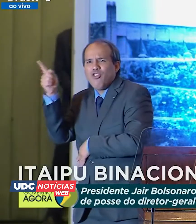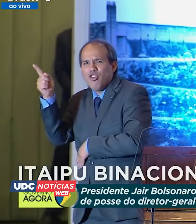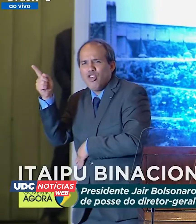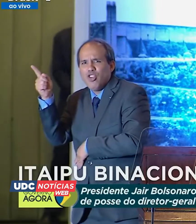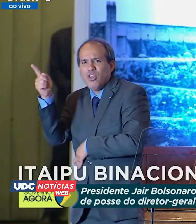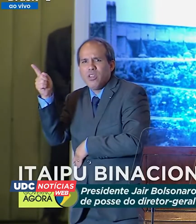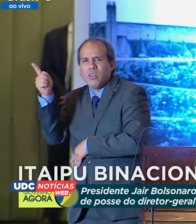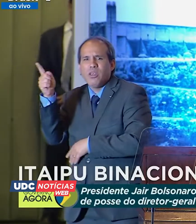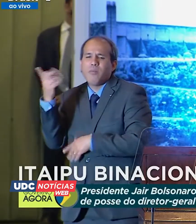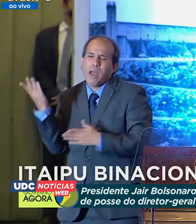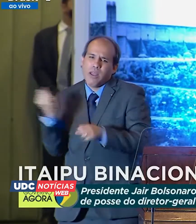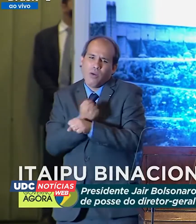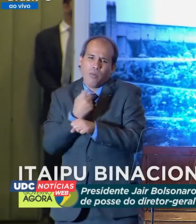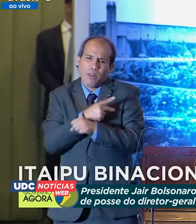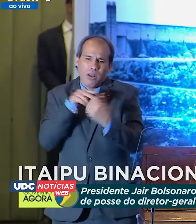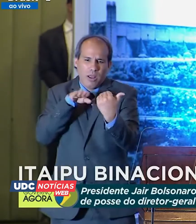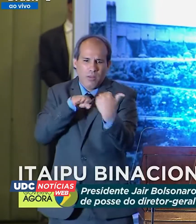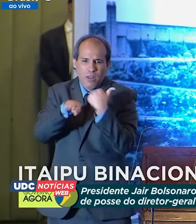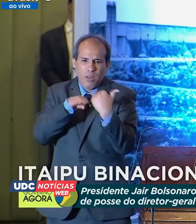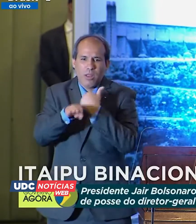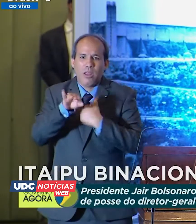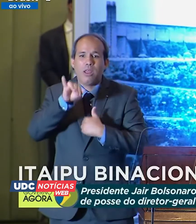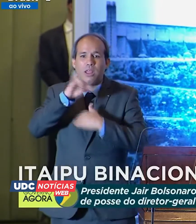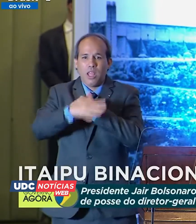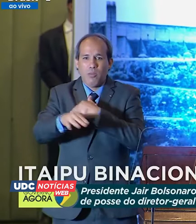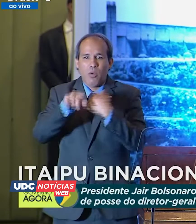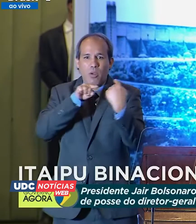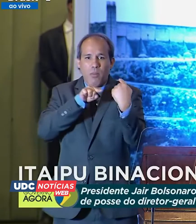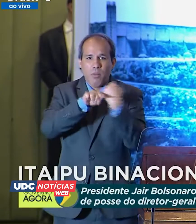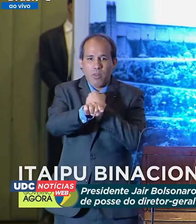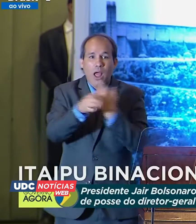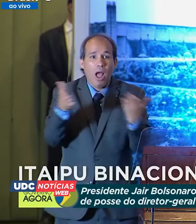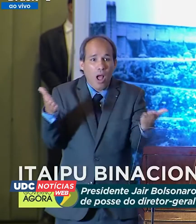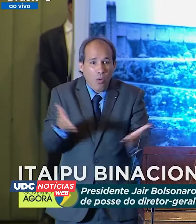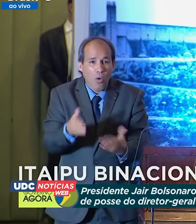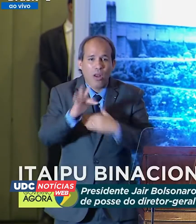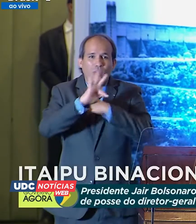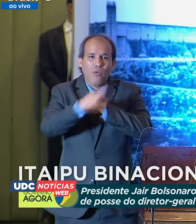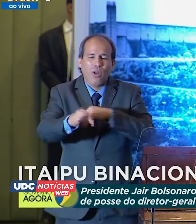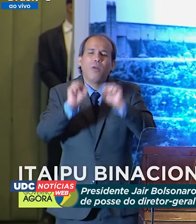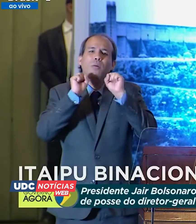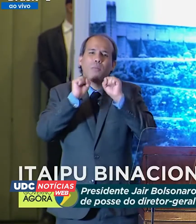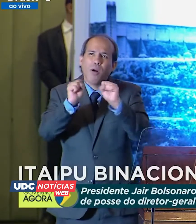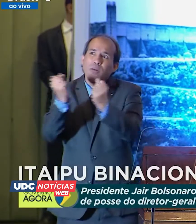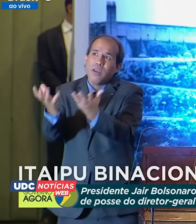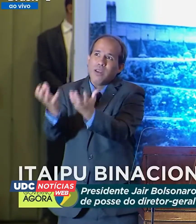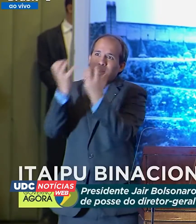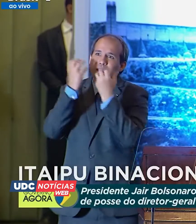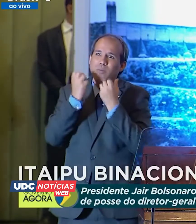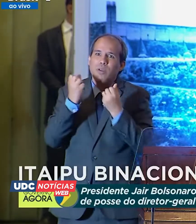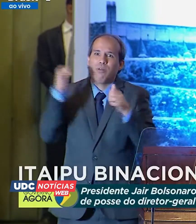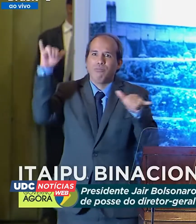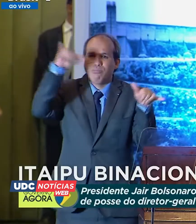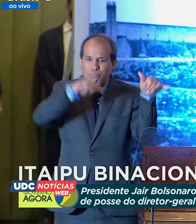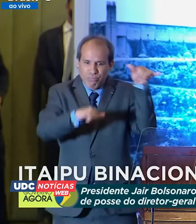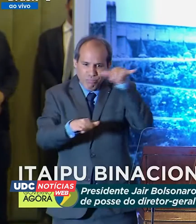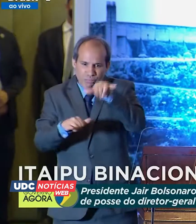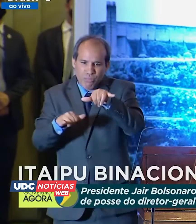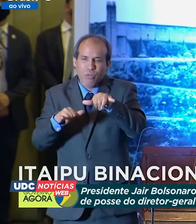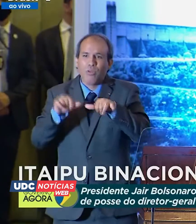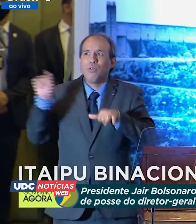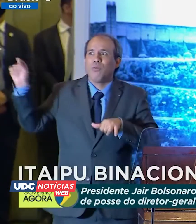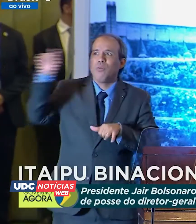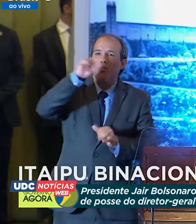pista patrocinada pela Itaipu Binacional, Foz do Iguaçu pode agora também receber voos